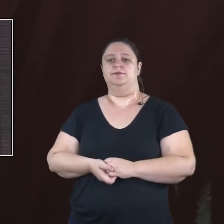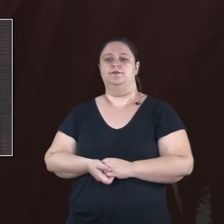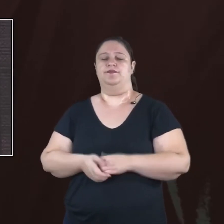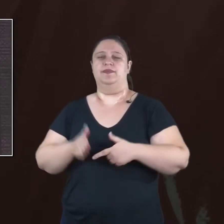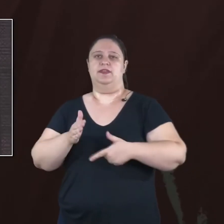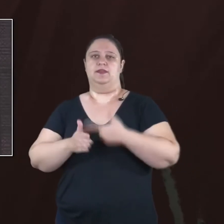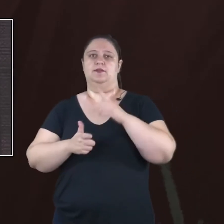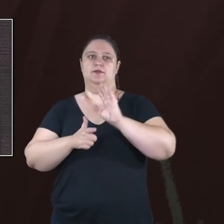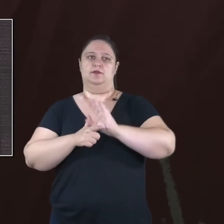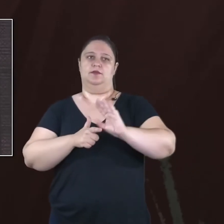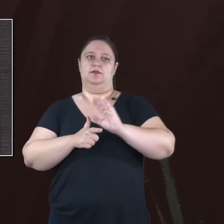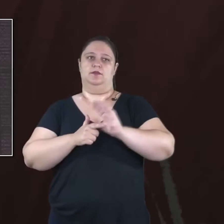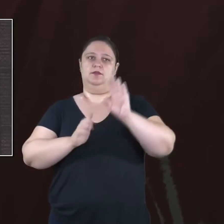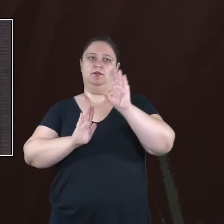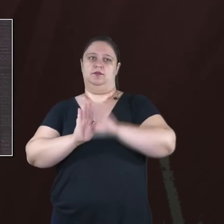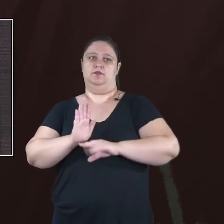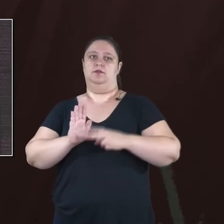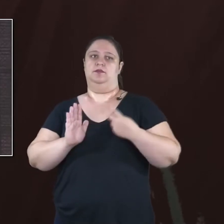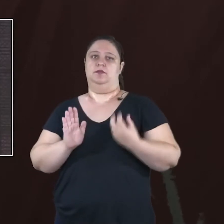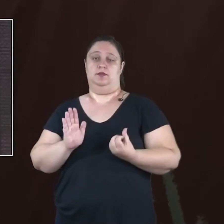2 Coríntios capítulo 6,